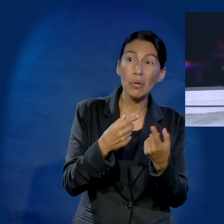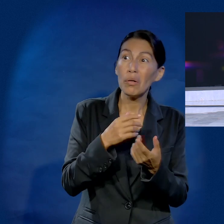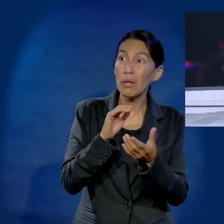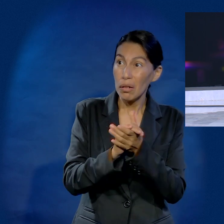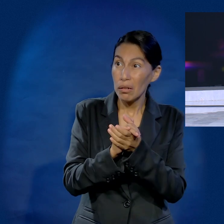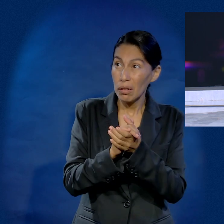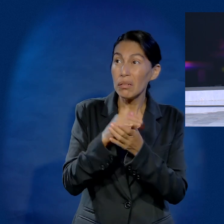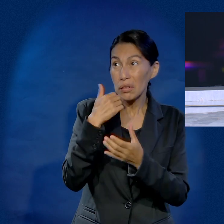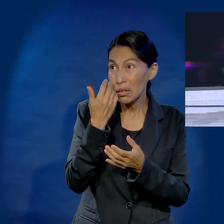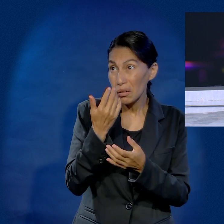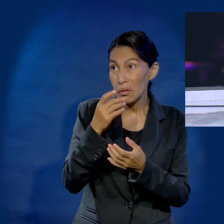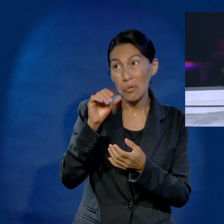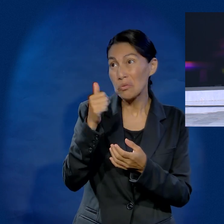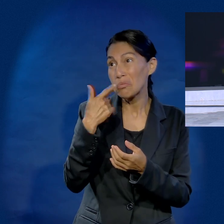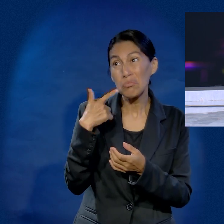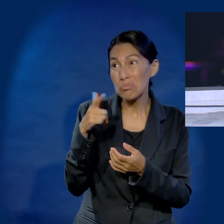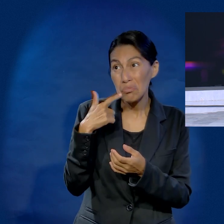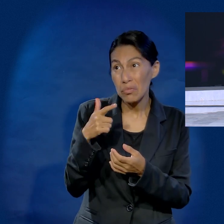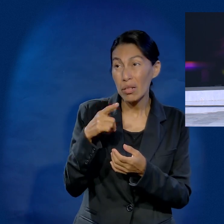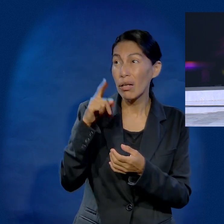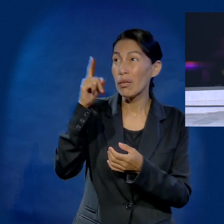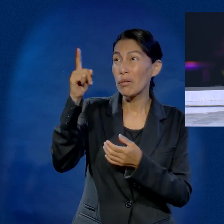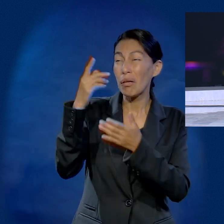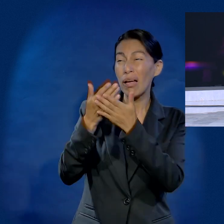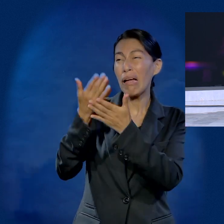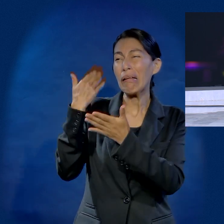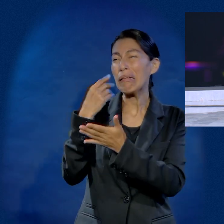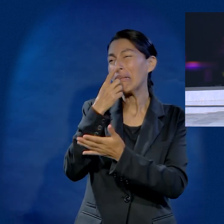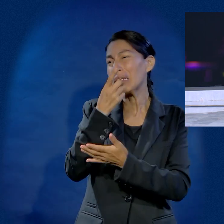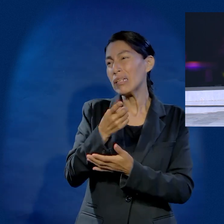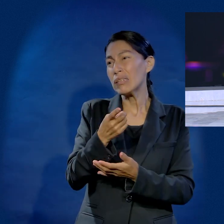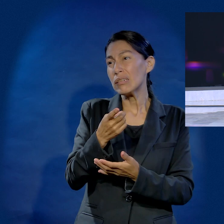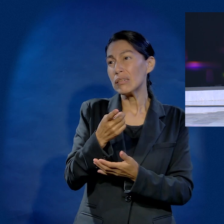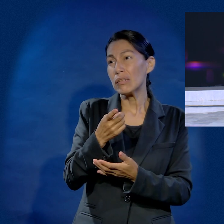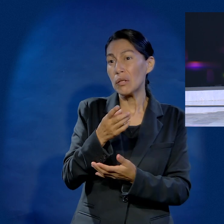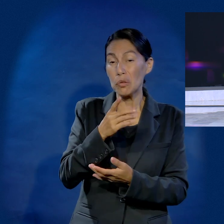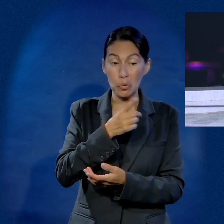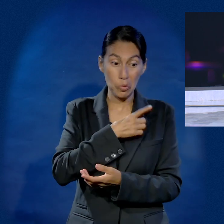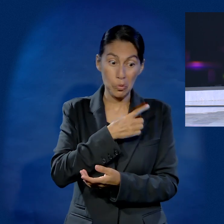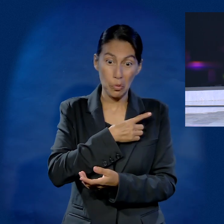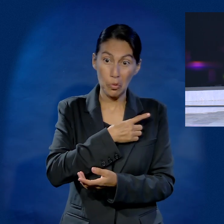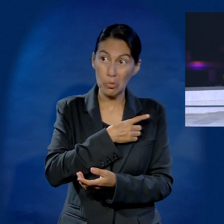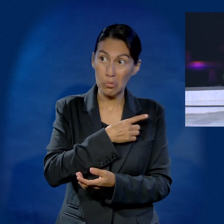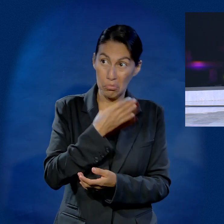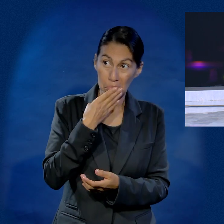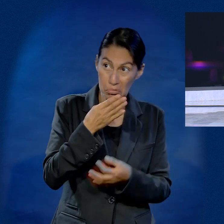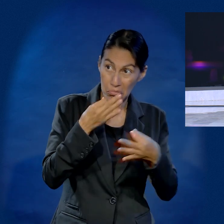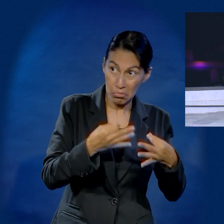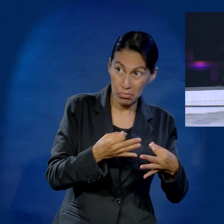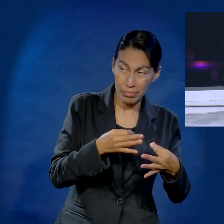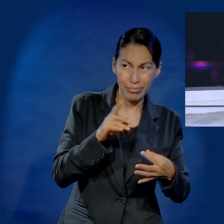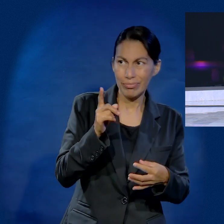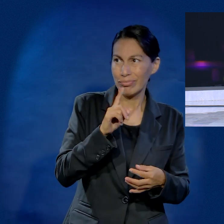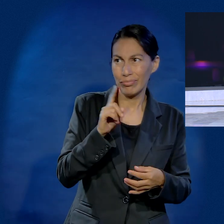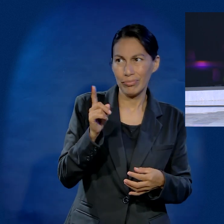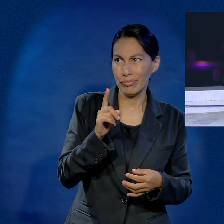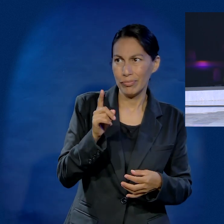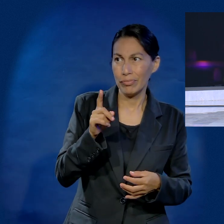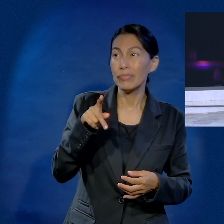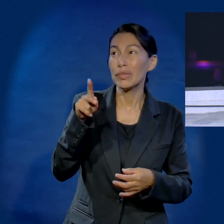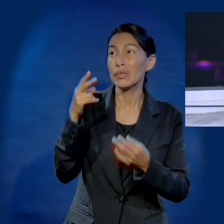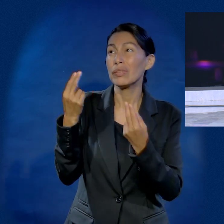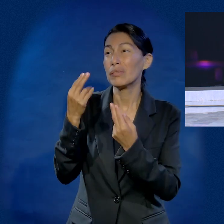quieren casar. Señor, tú indicaste que no es bueno que estemos solos. Pero también es bueno